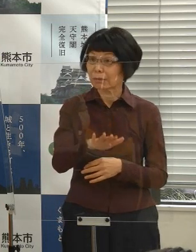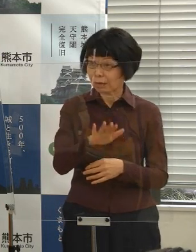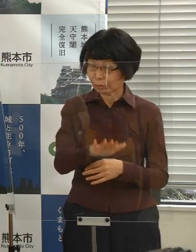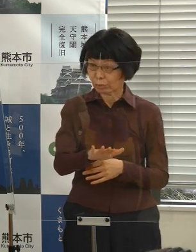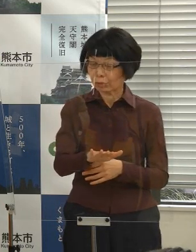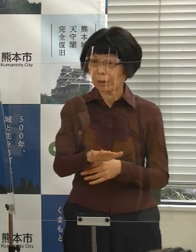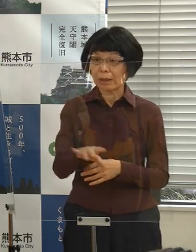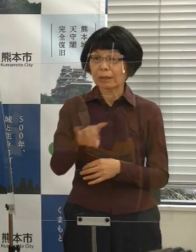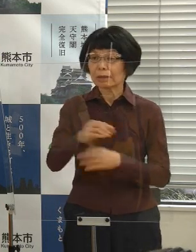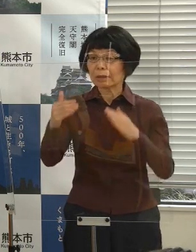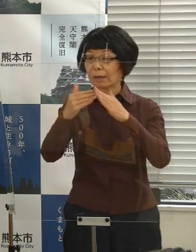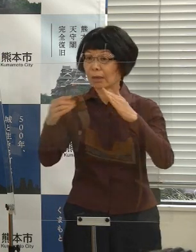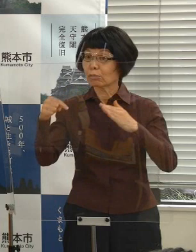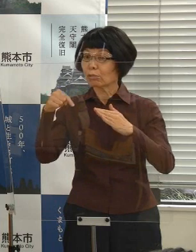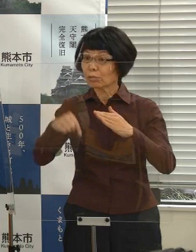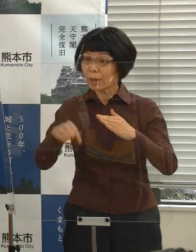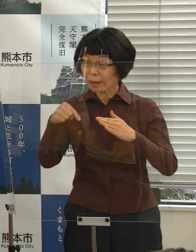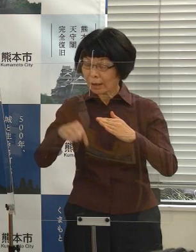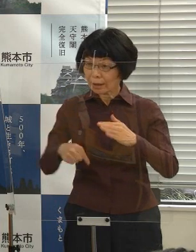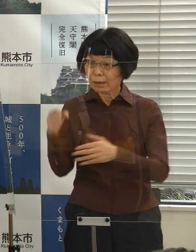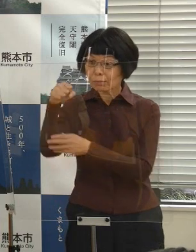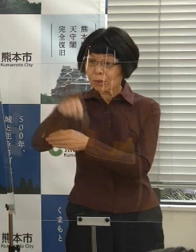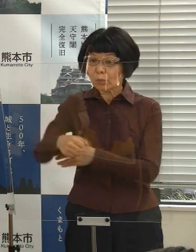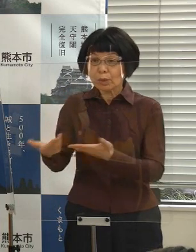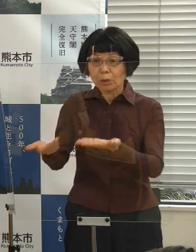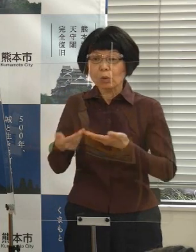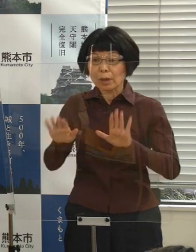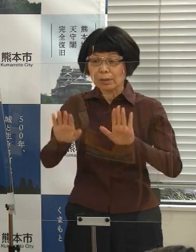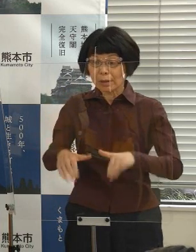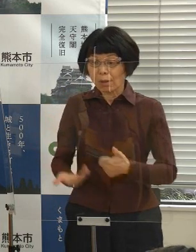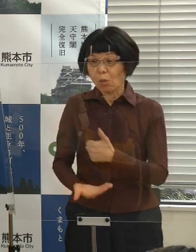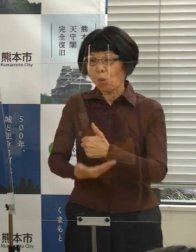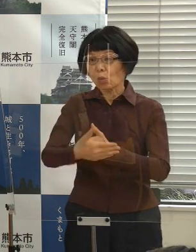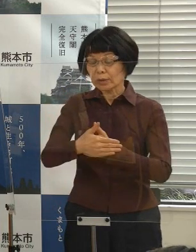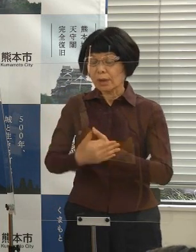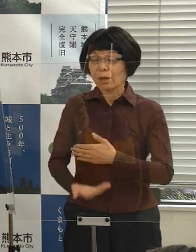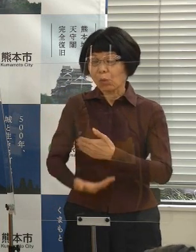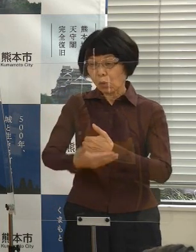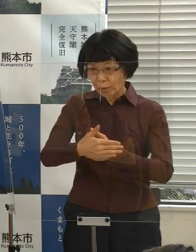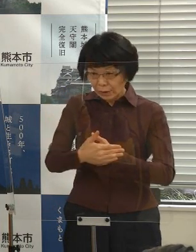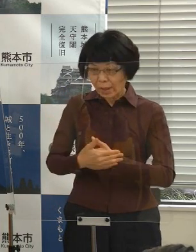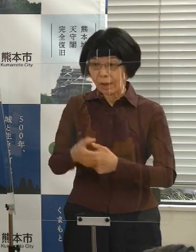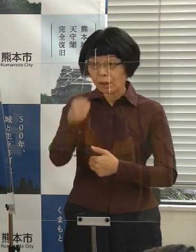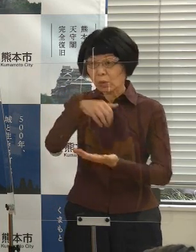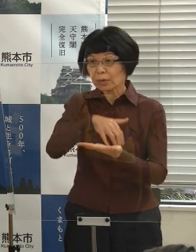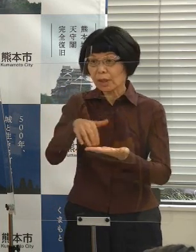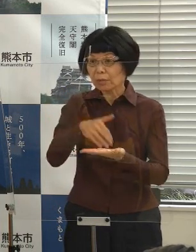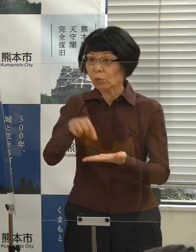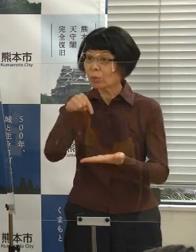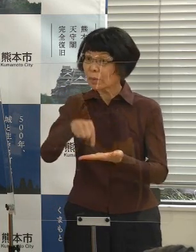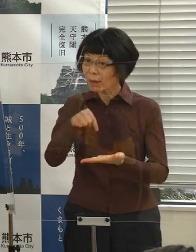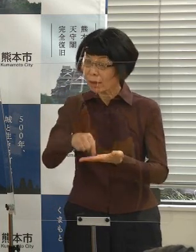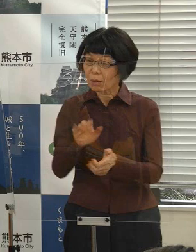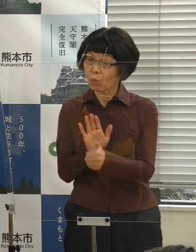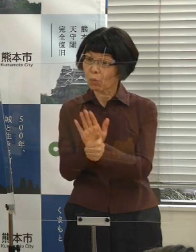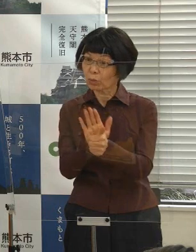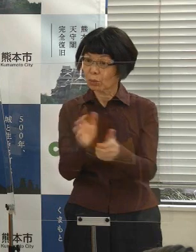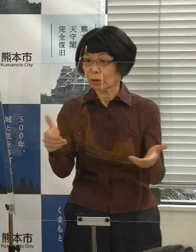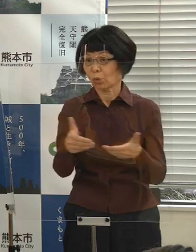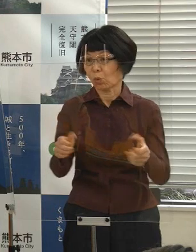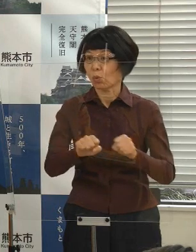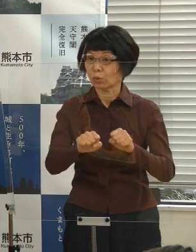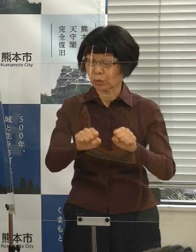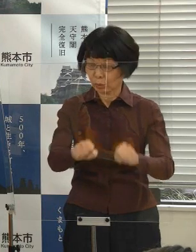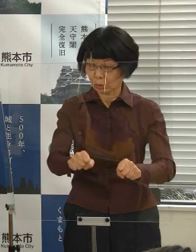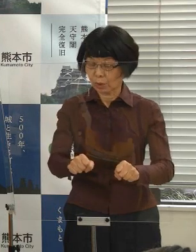補正予算の中で、補助事業等対応していきたいというふうに思っています。でそれ以外ですね、やはり共同運